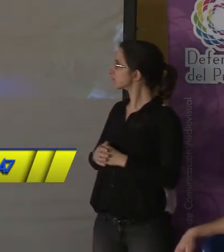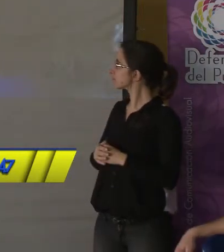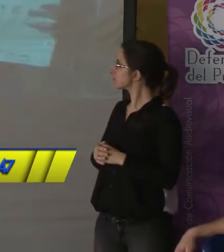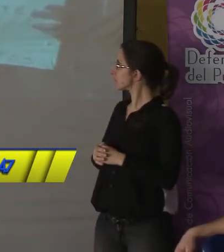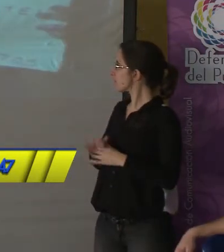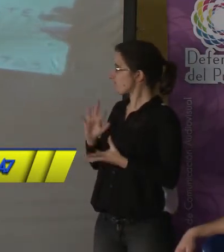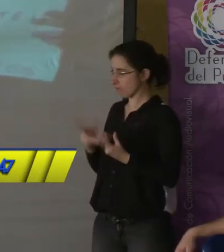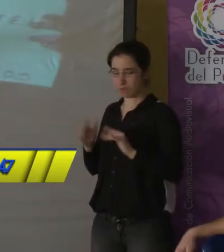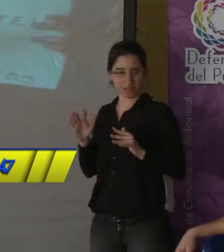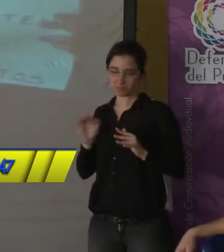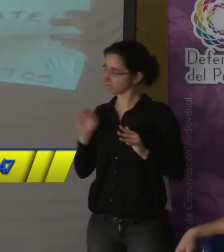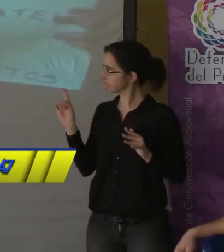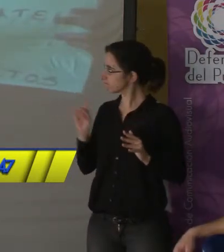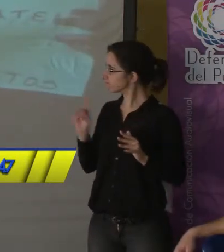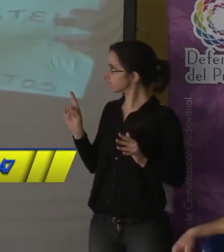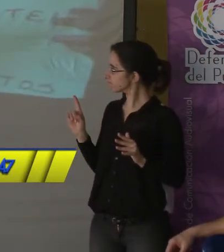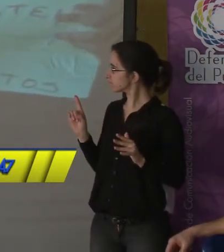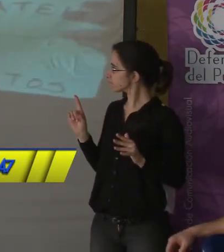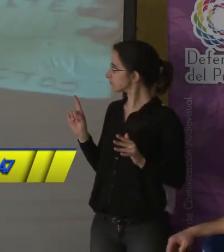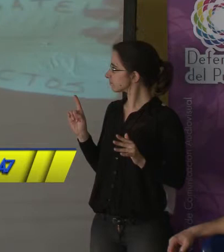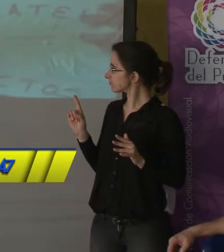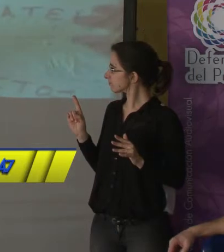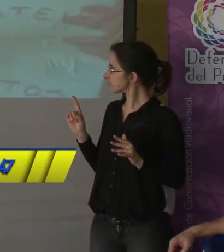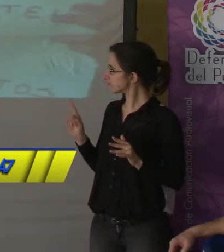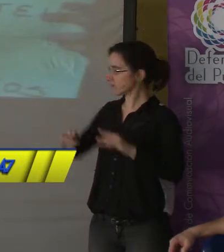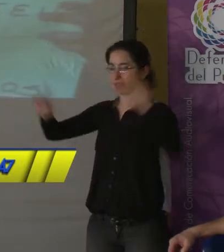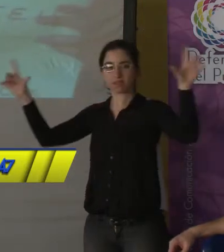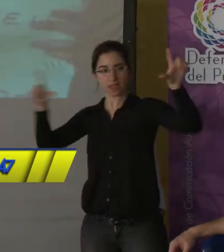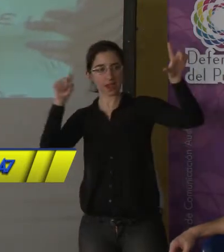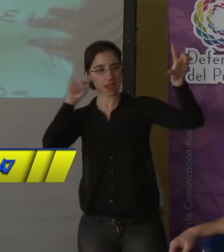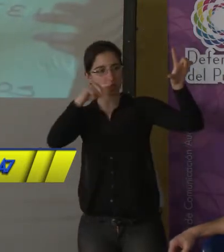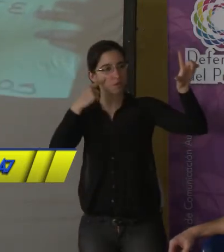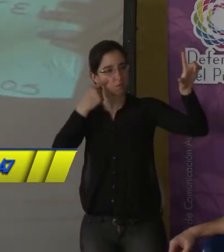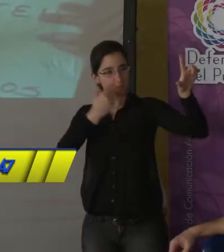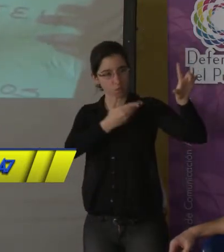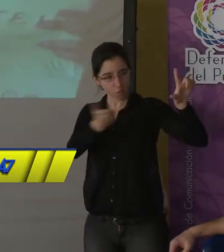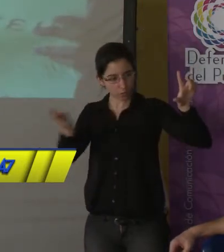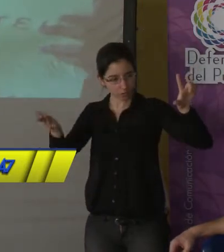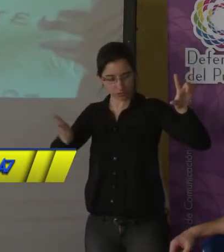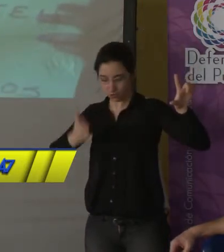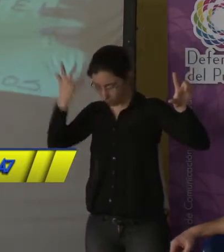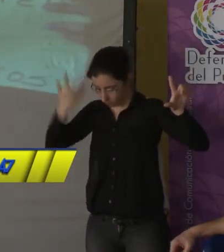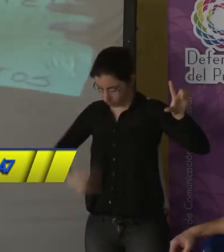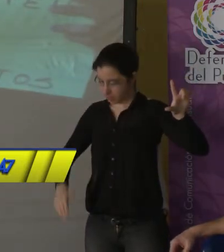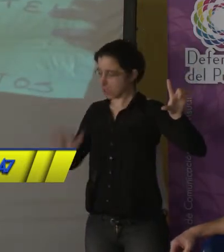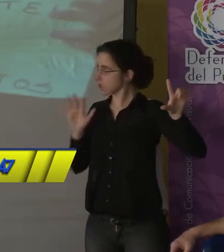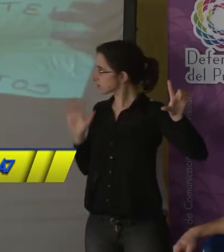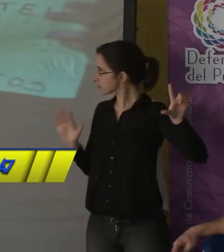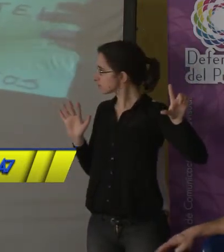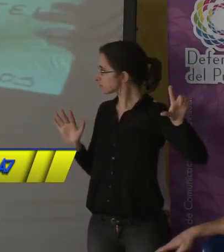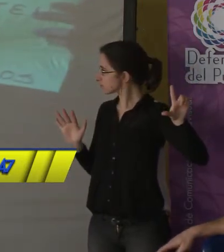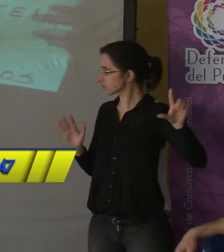y no es así. Queremos que nos muestren en la televisión lo que verdaderamente somos, o